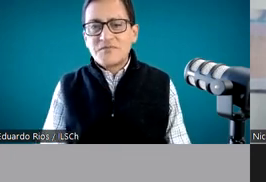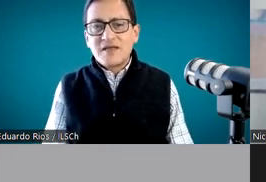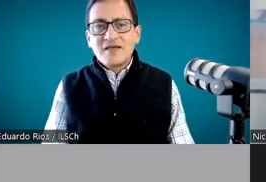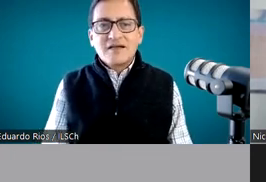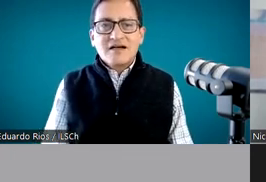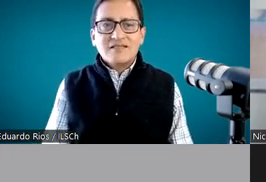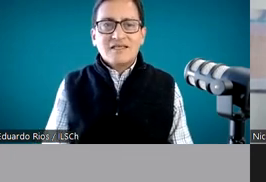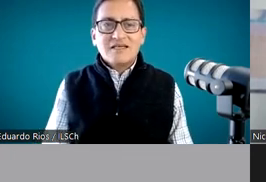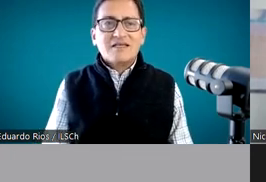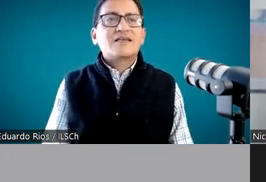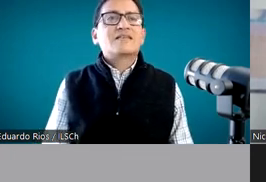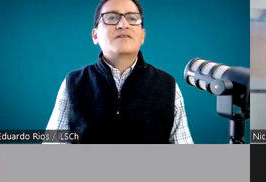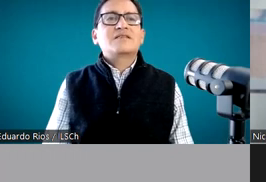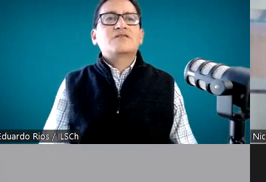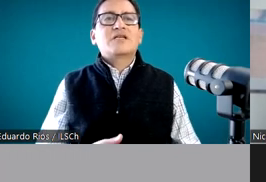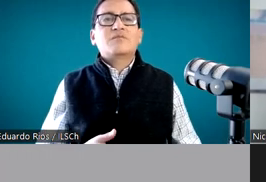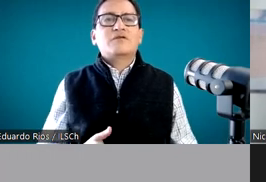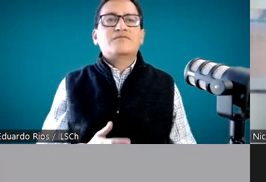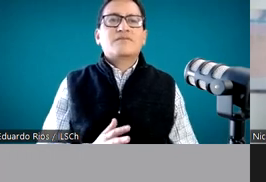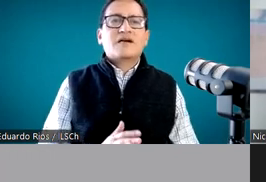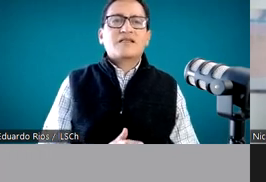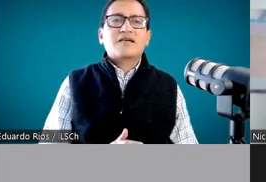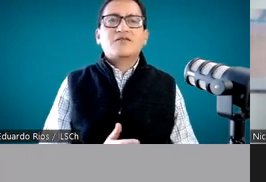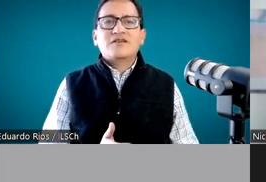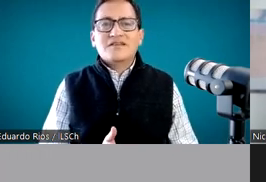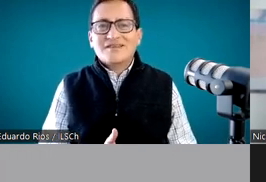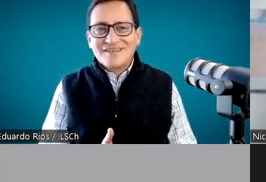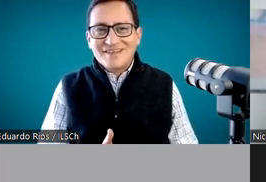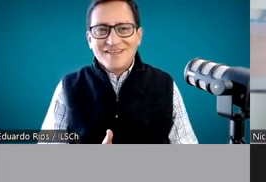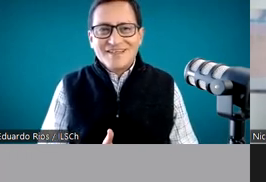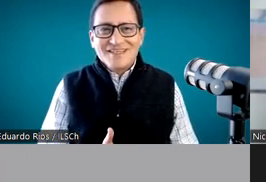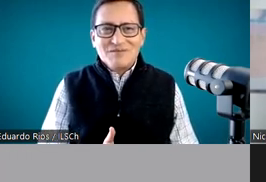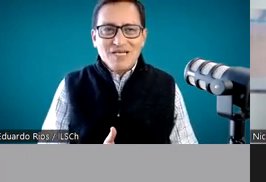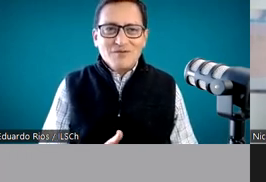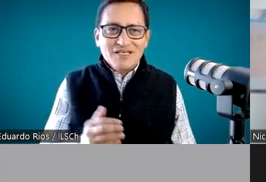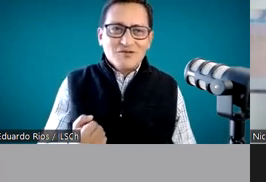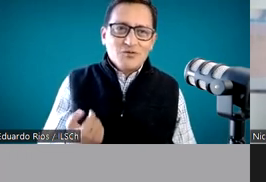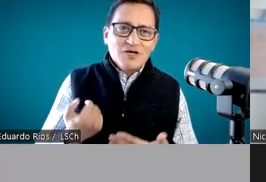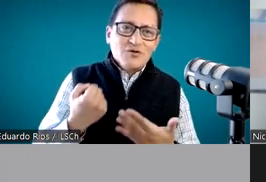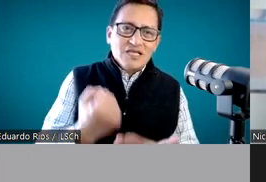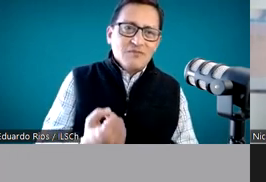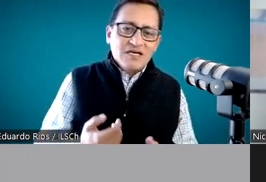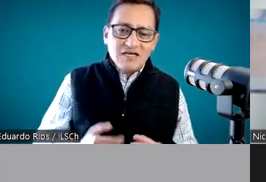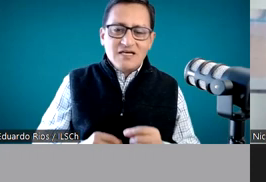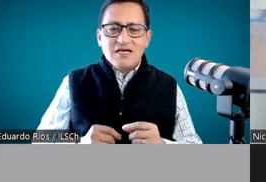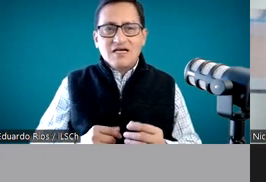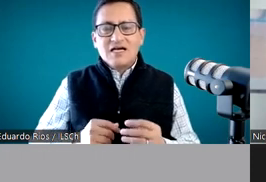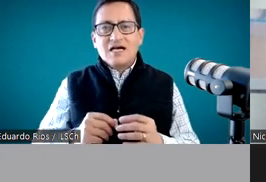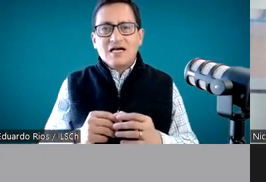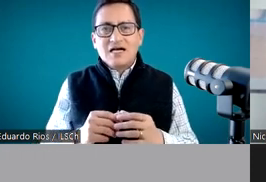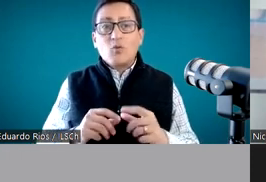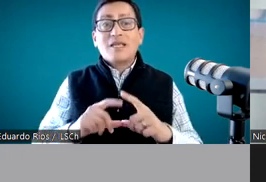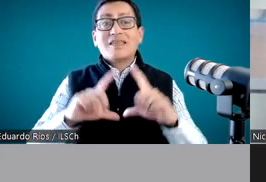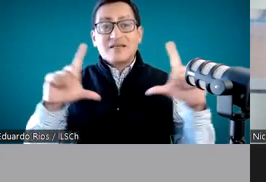eso. Así es que te felicito, Corina, por haberte inscrito, y esperamos que esto te pueda ayudar también